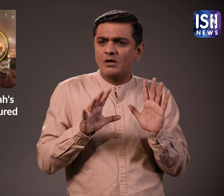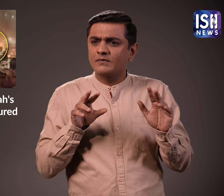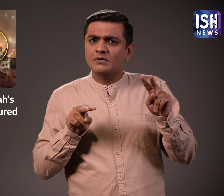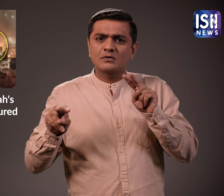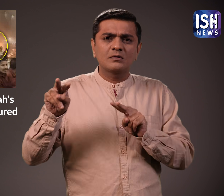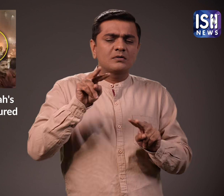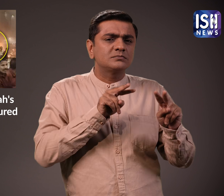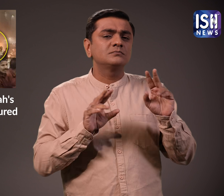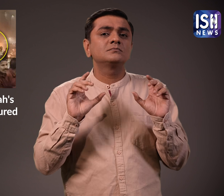बढ़ा दी गई है